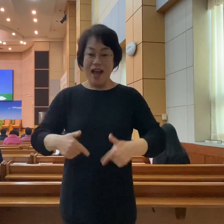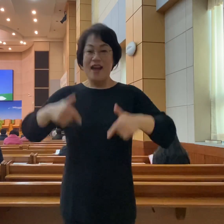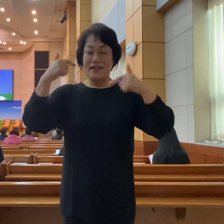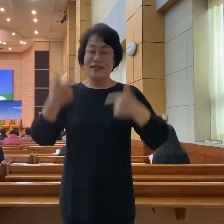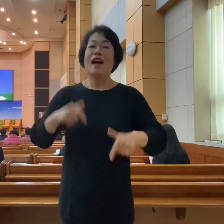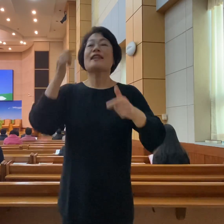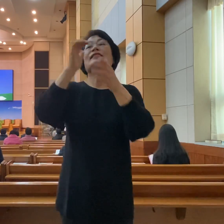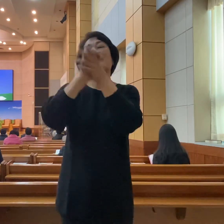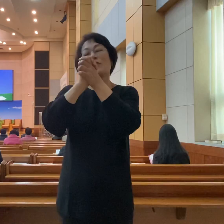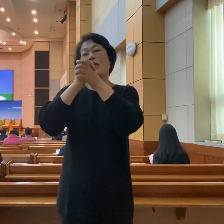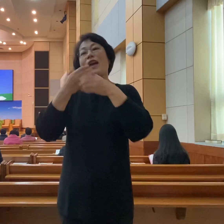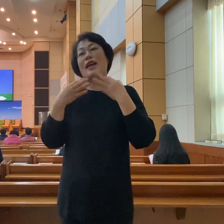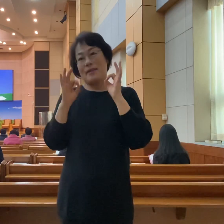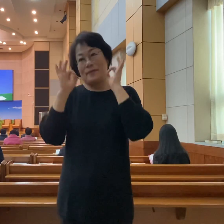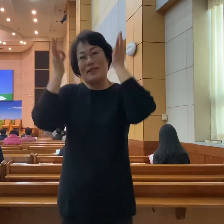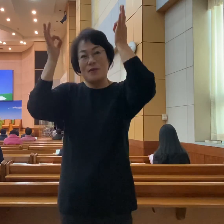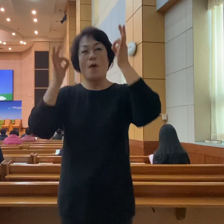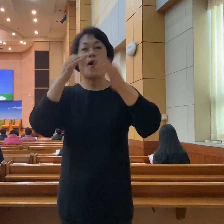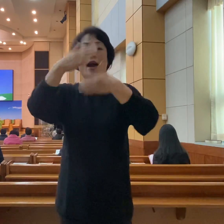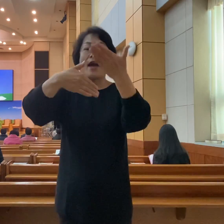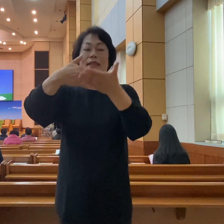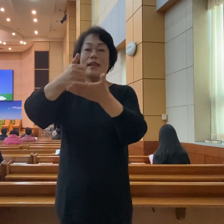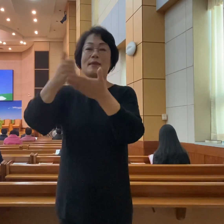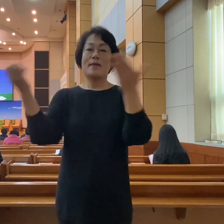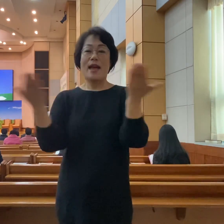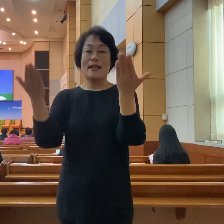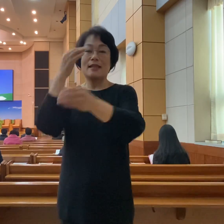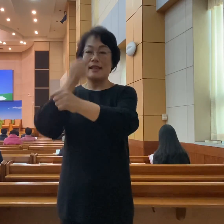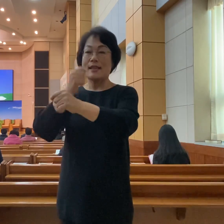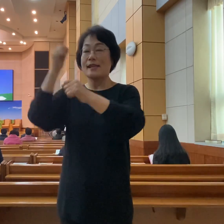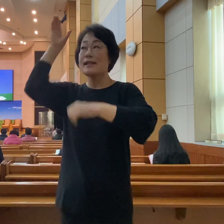기도에 힘쓰고 하나님 하시기를 기대하면서